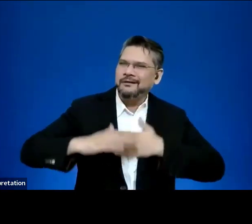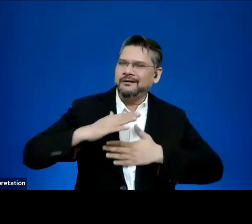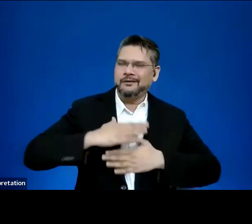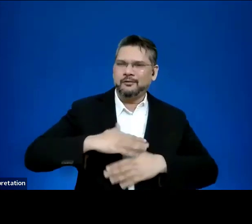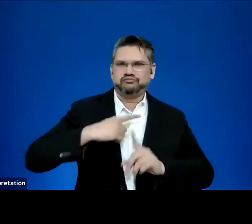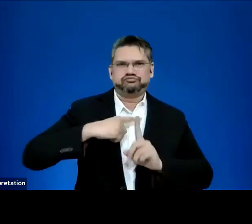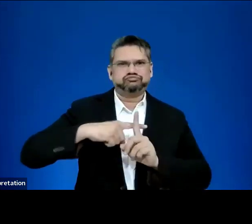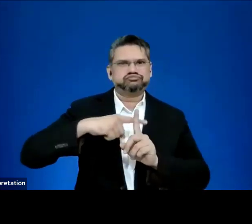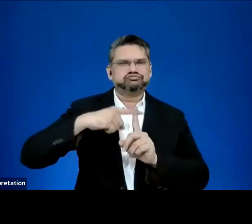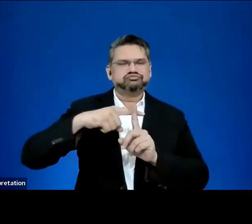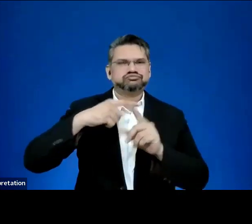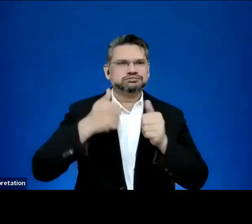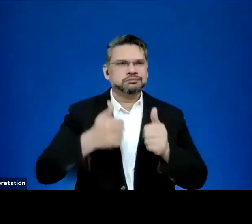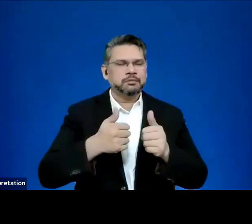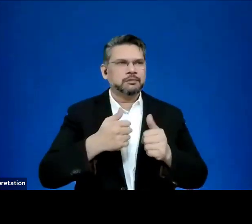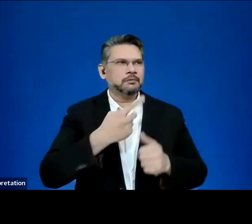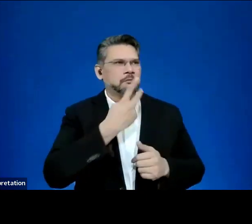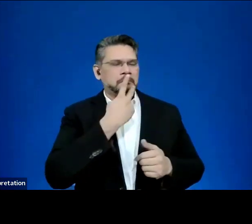们。